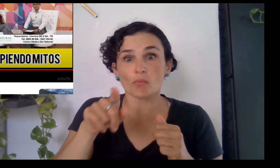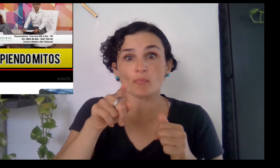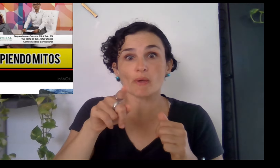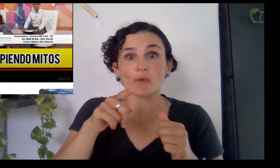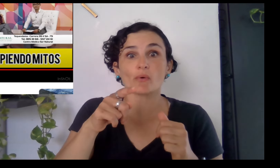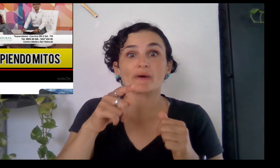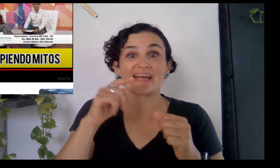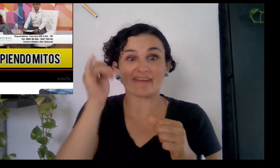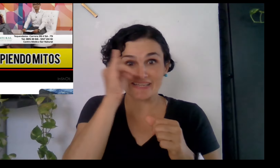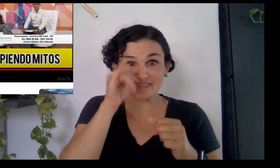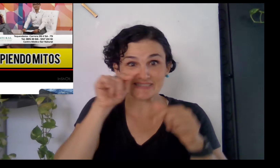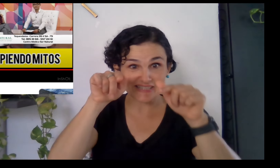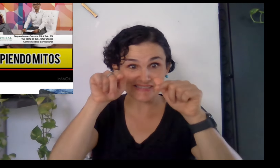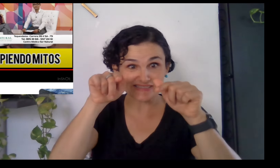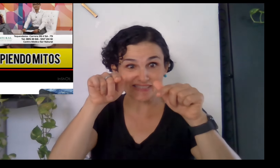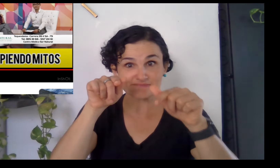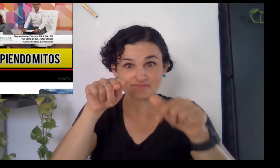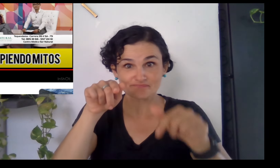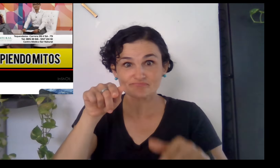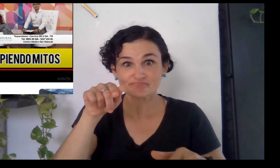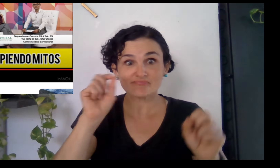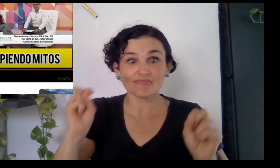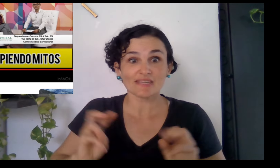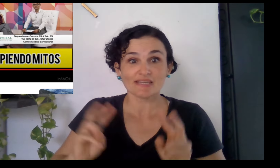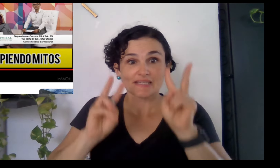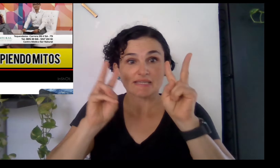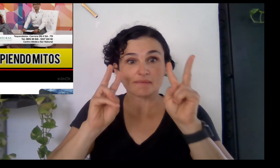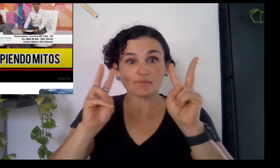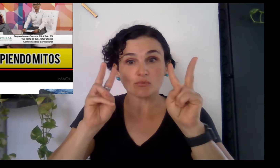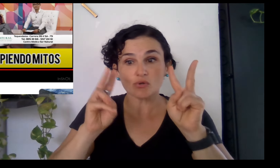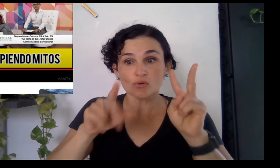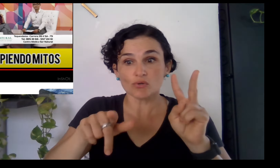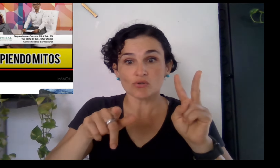grabar este en vivo,